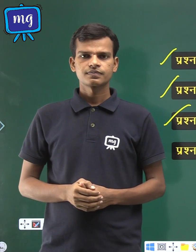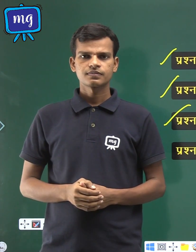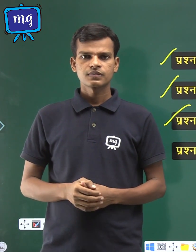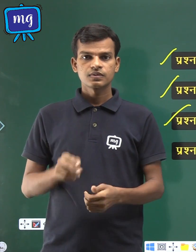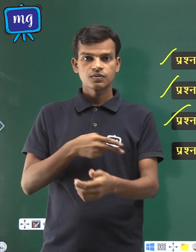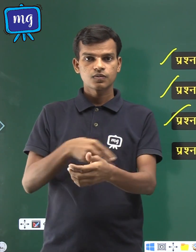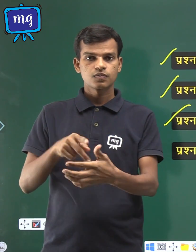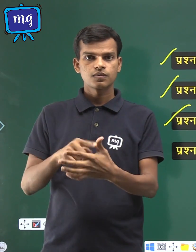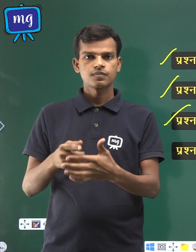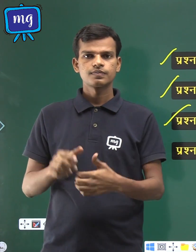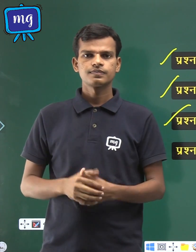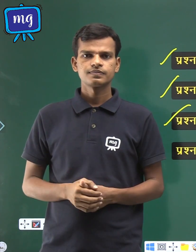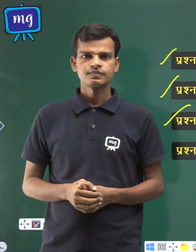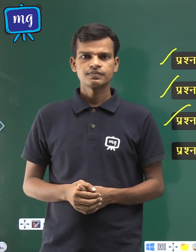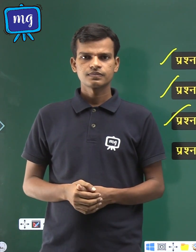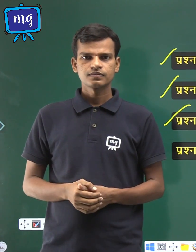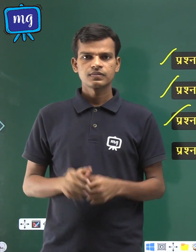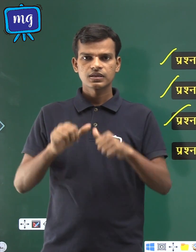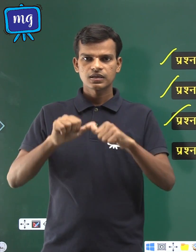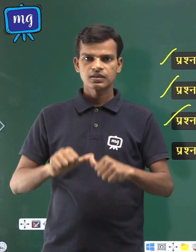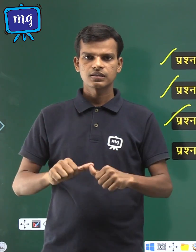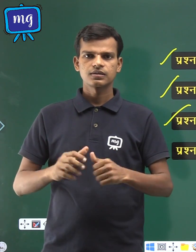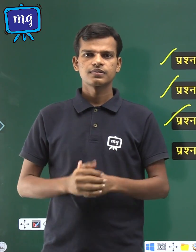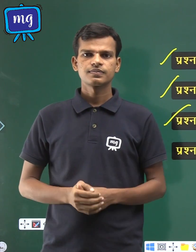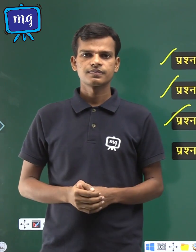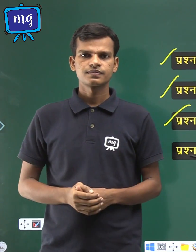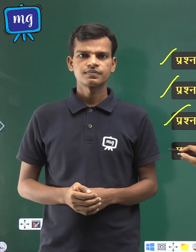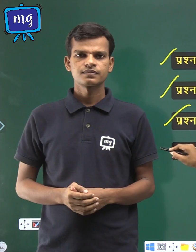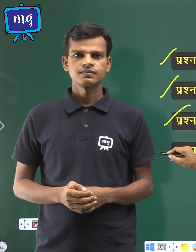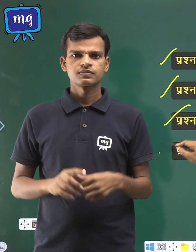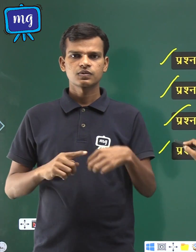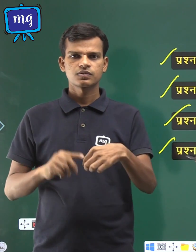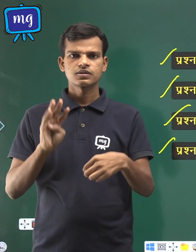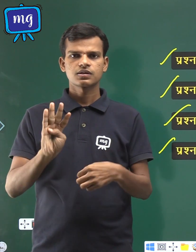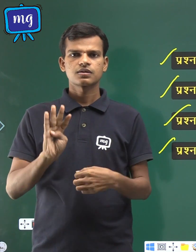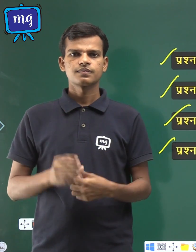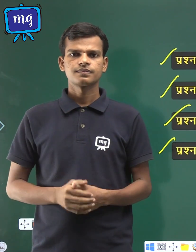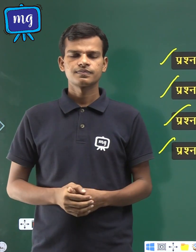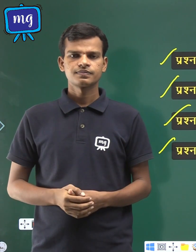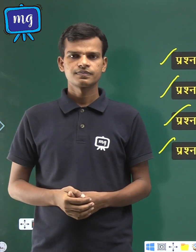संपूरक कोण ज्ञात कीजिए। प्रश्न 4,